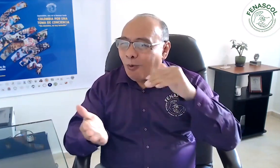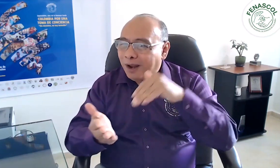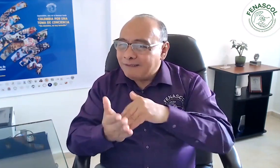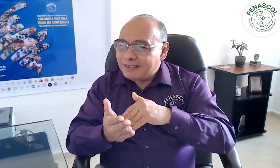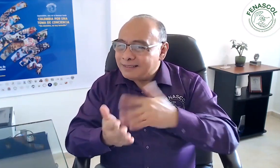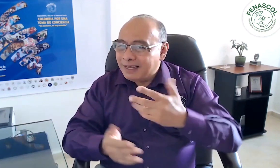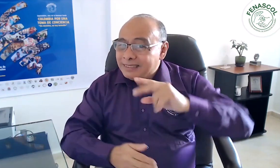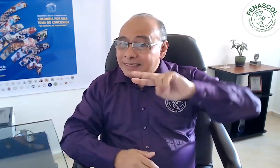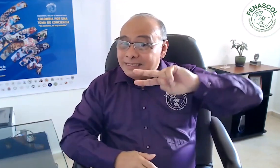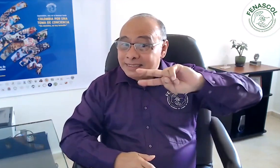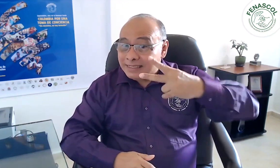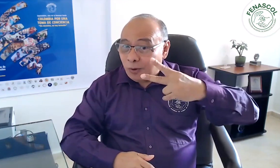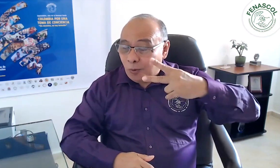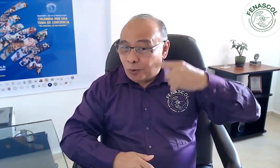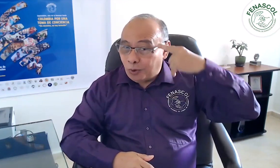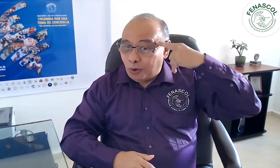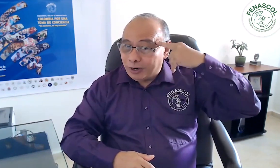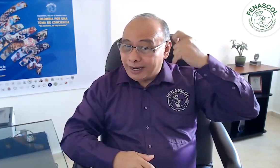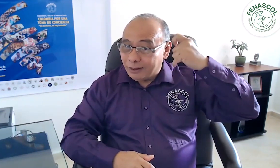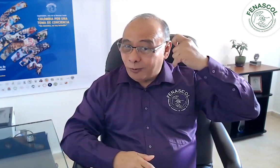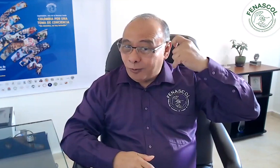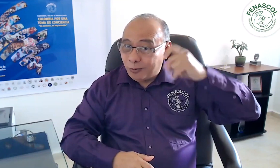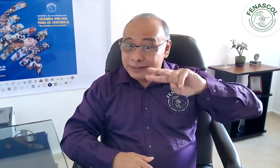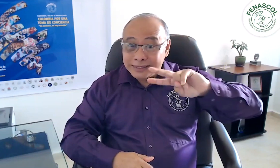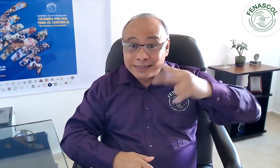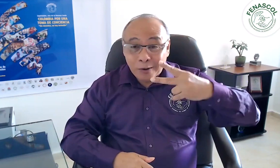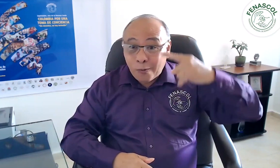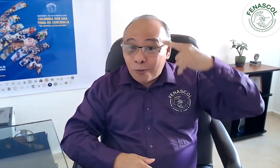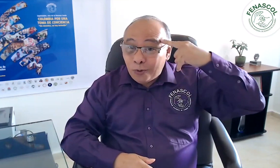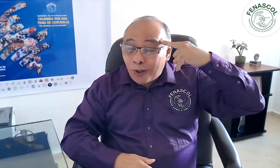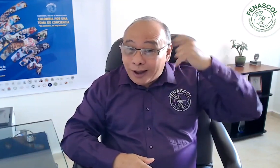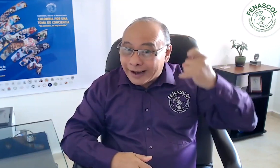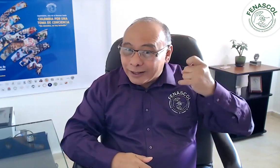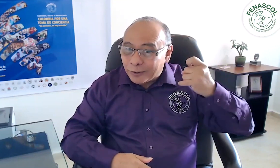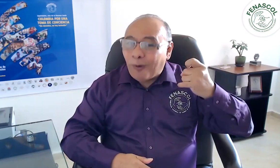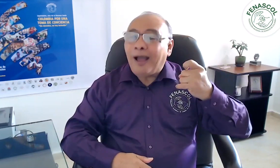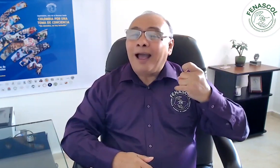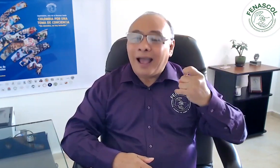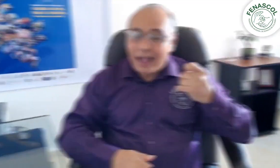Y los invitamos nuevamente para que participen y se sumen en este segundo reto.